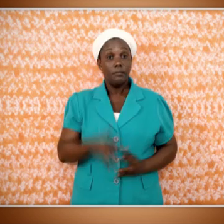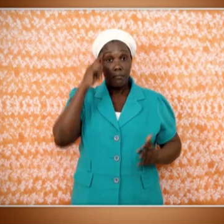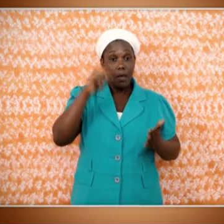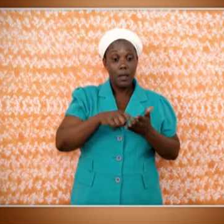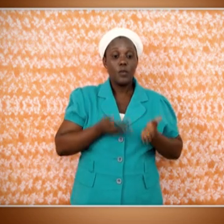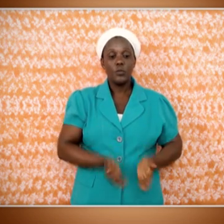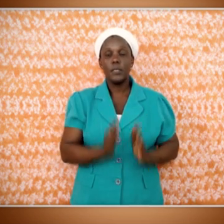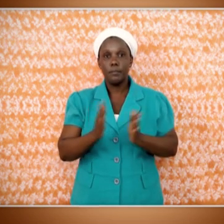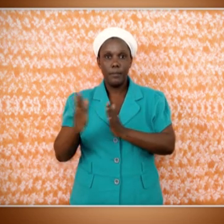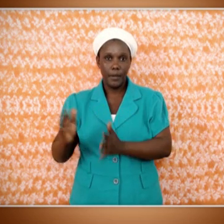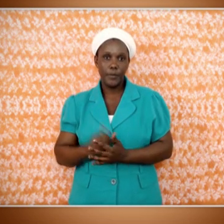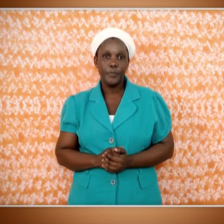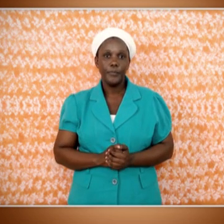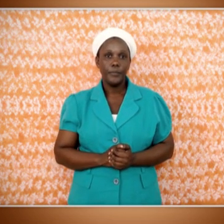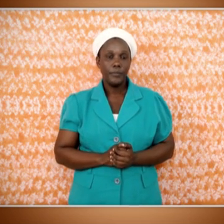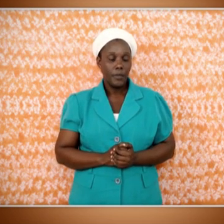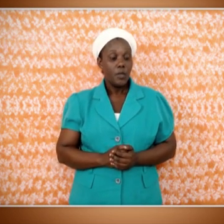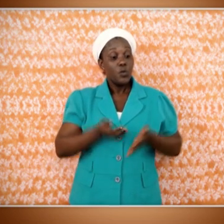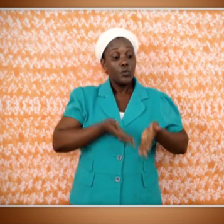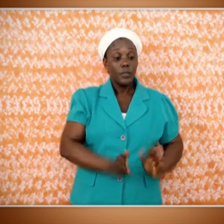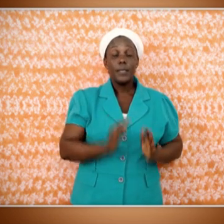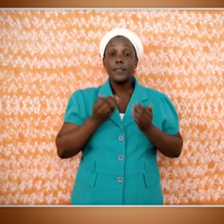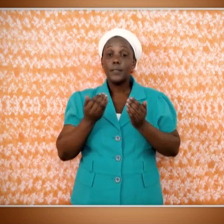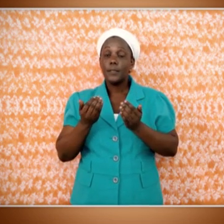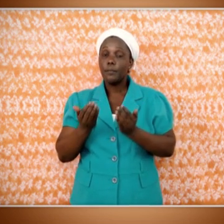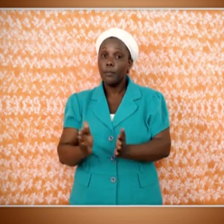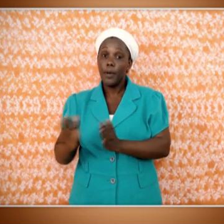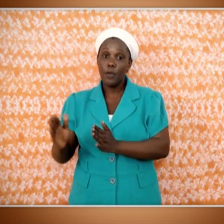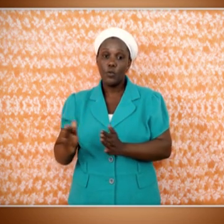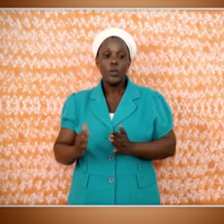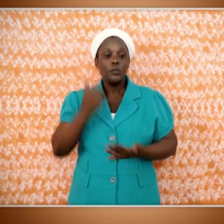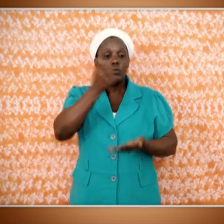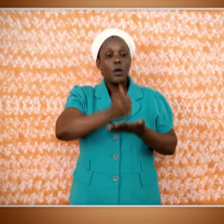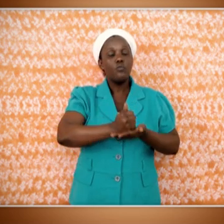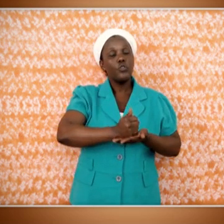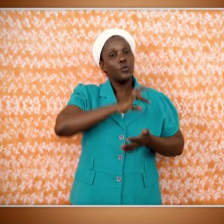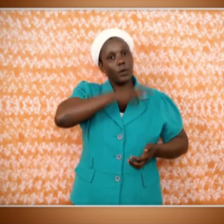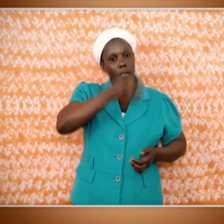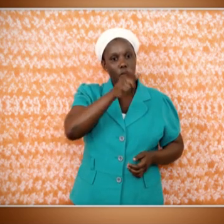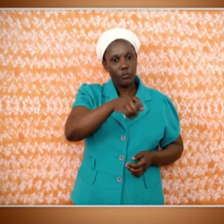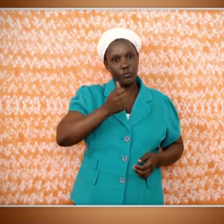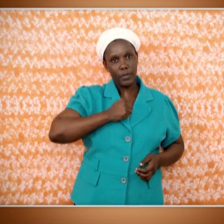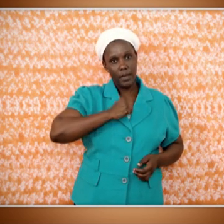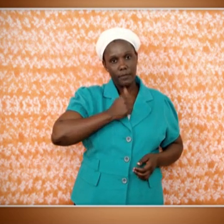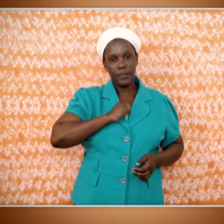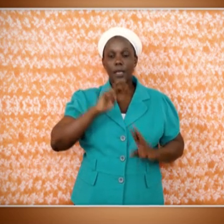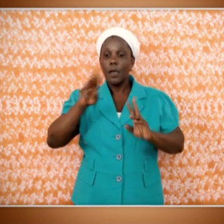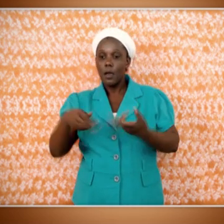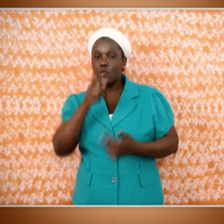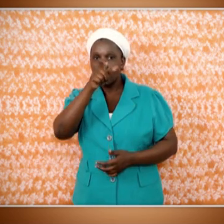Maana ya uzazi wa mpango. Uzazi wa mpango ni uamuzi wa hiari wa mtu binafsi au mtu na mwenza